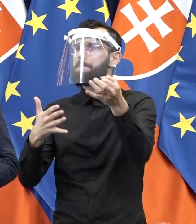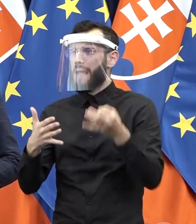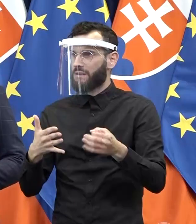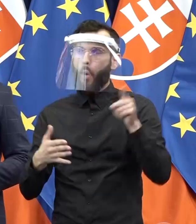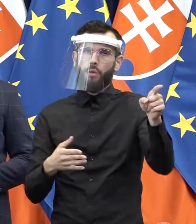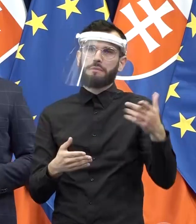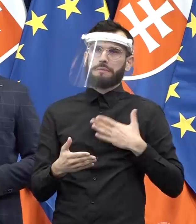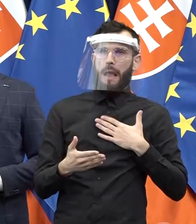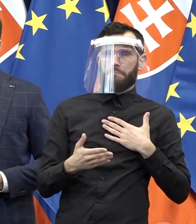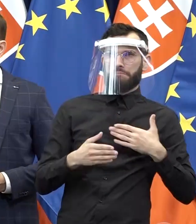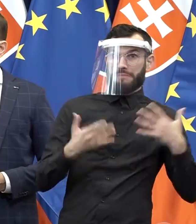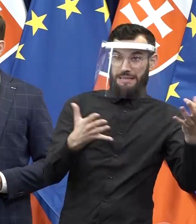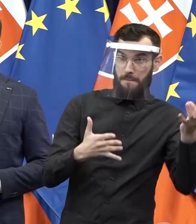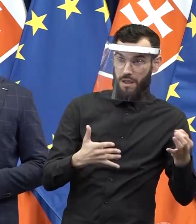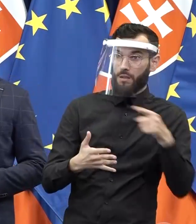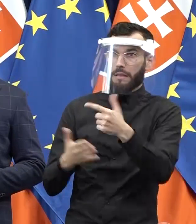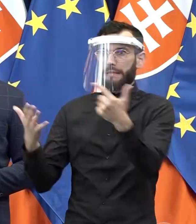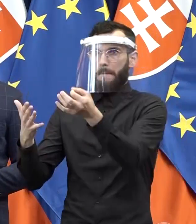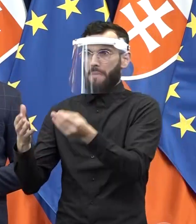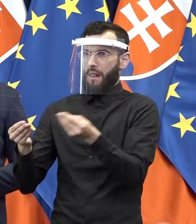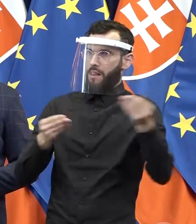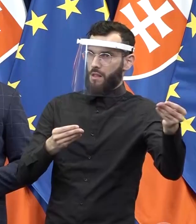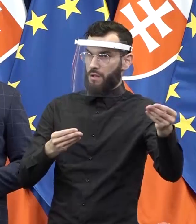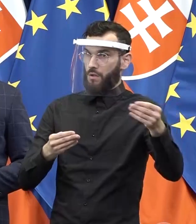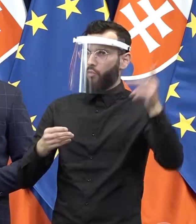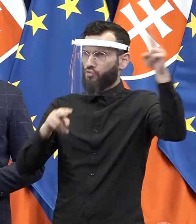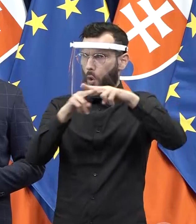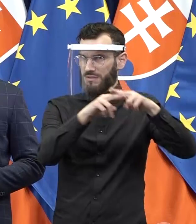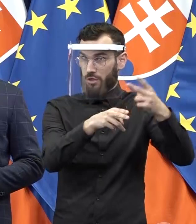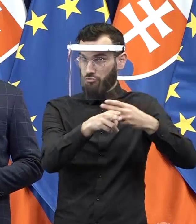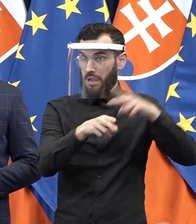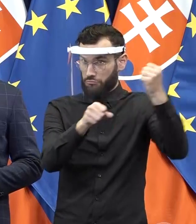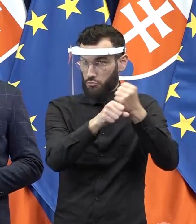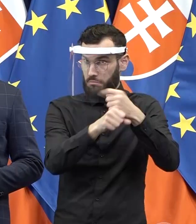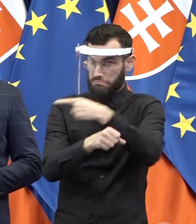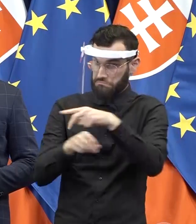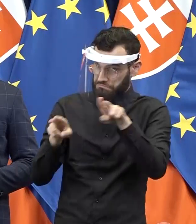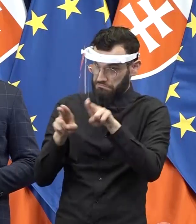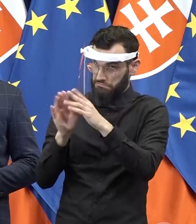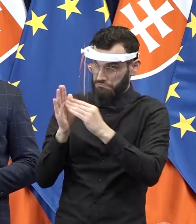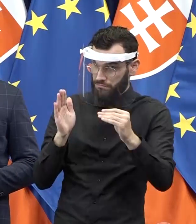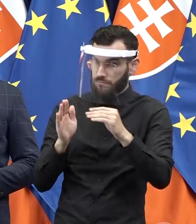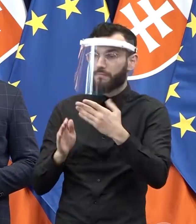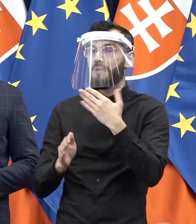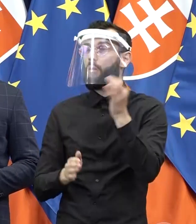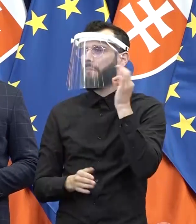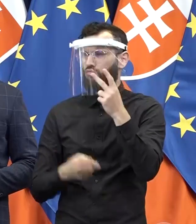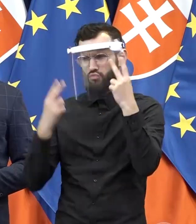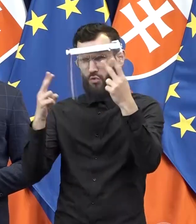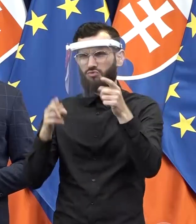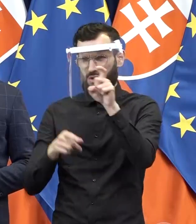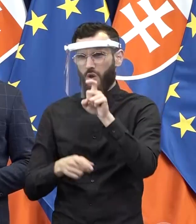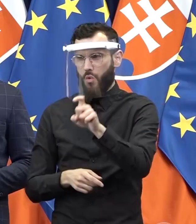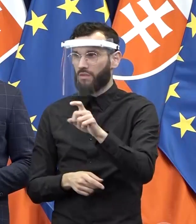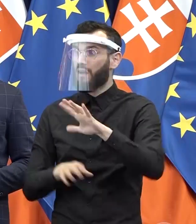vydávali 10 %. Takýmto štýlom idú už aj ostatné krajiny. Či tiež takéto niečo? Ďakujem veľmi pekne za veľmi dôležitú otázku.